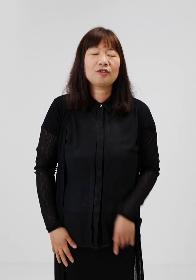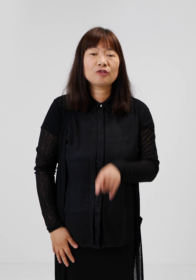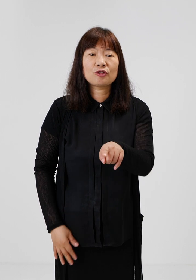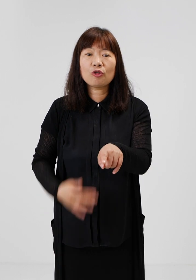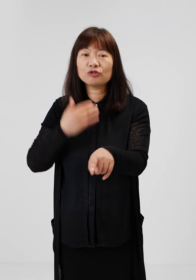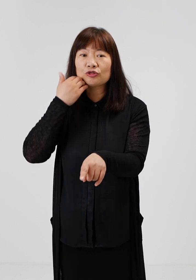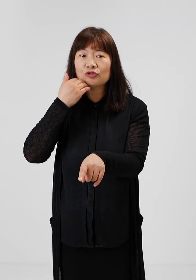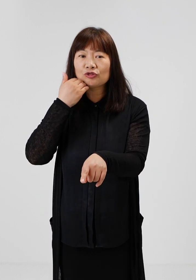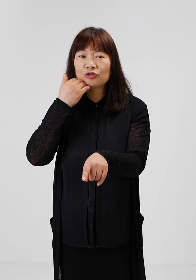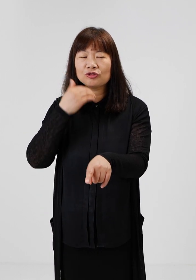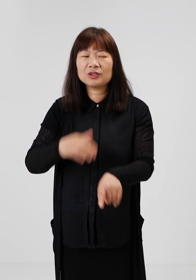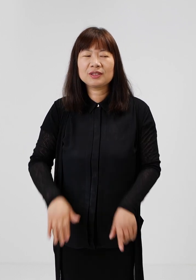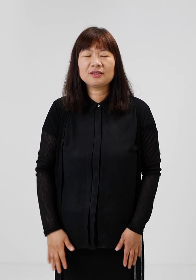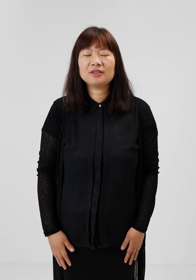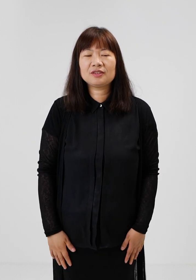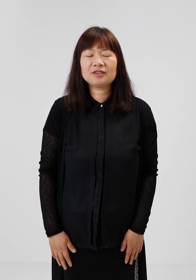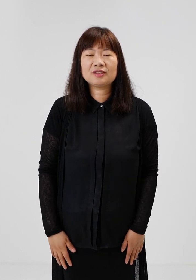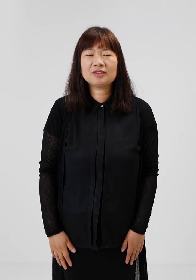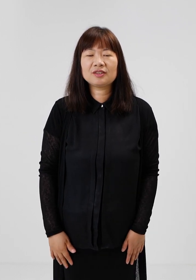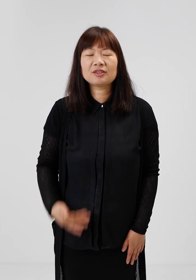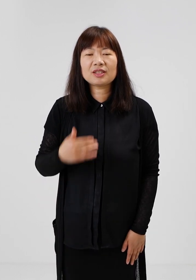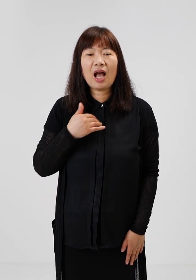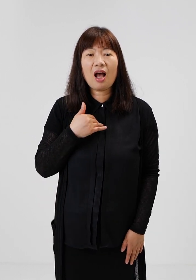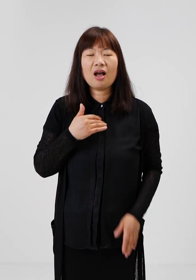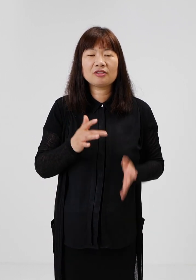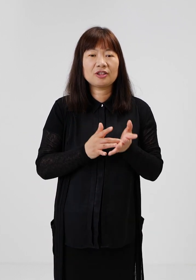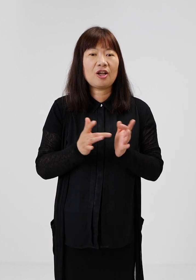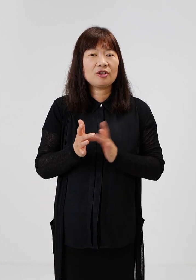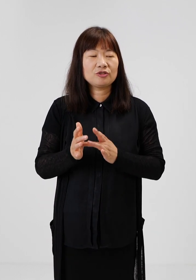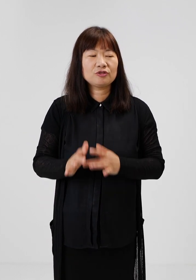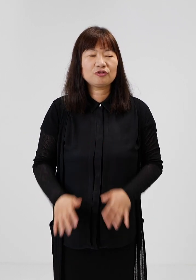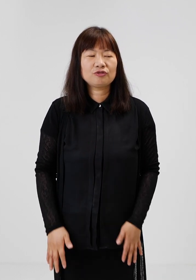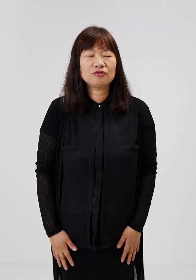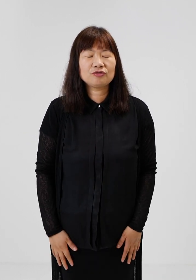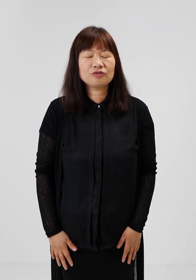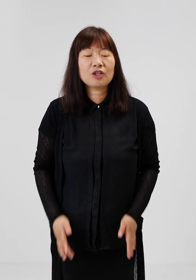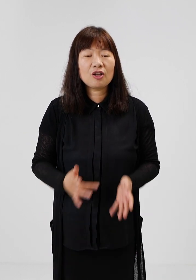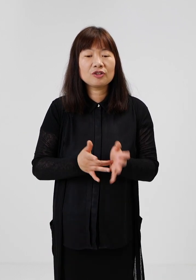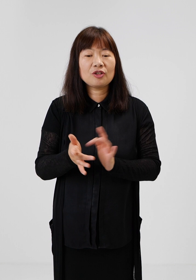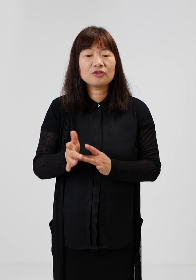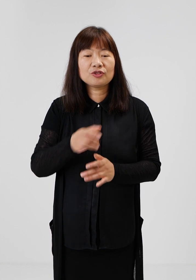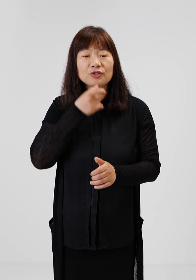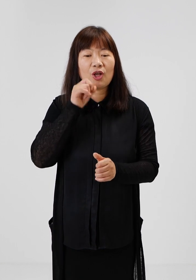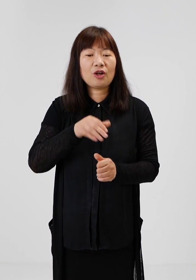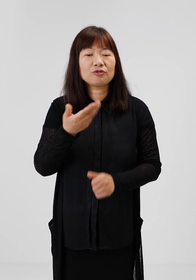누구한테 세례받았어? 나는 예수. 예수는 세례 준 적도 없는데.